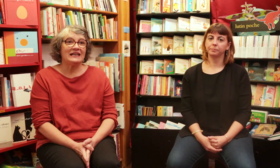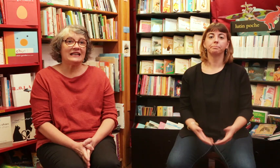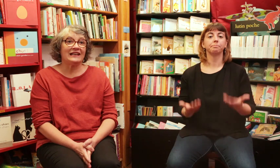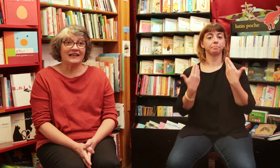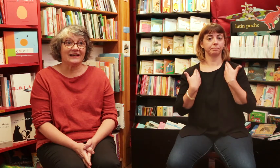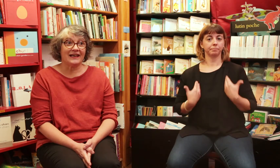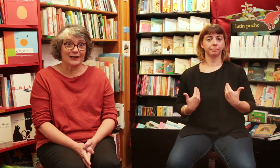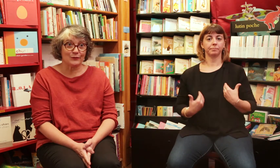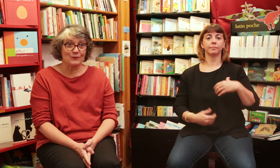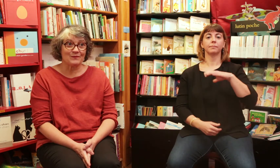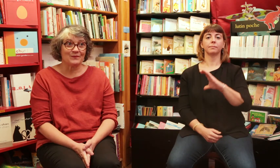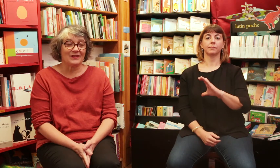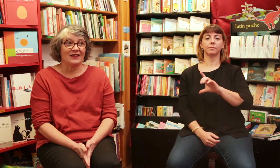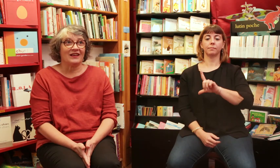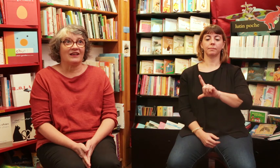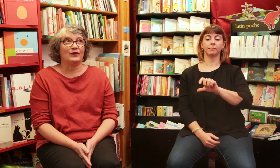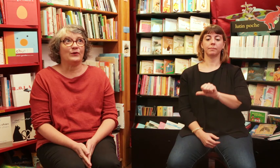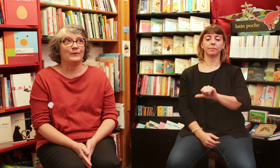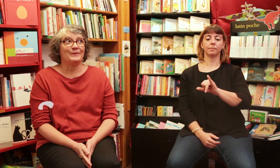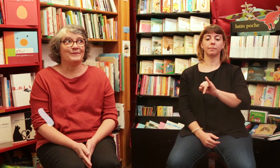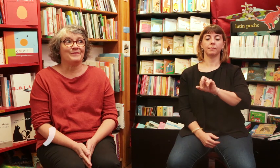je m'appelle Claire Garalon.